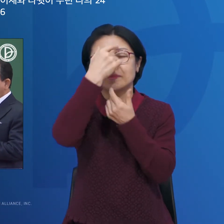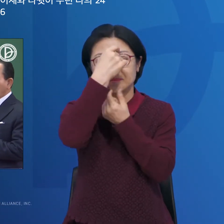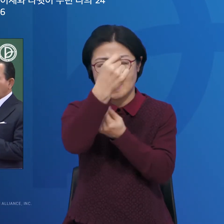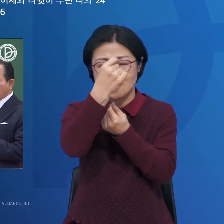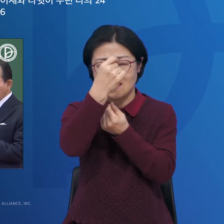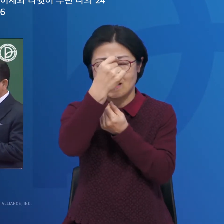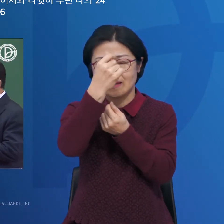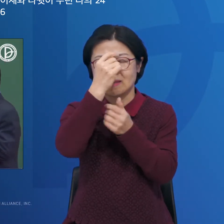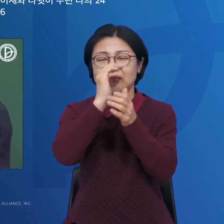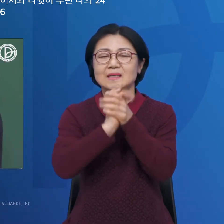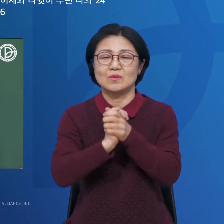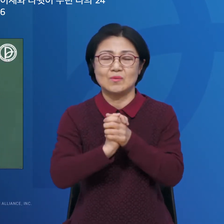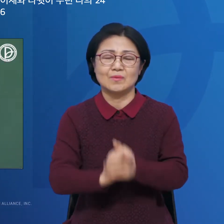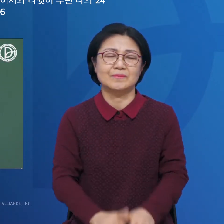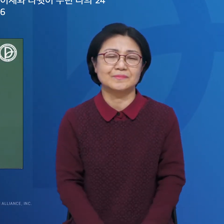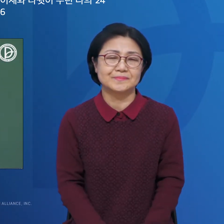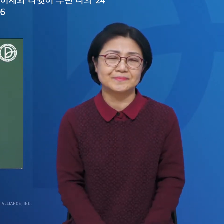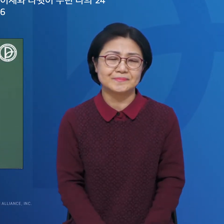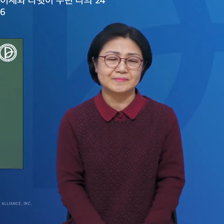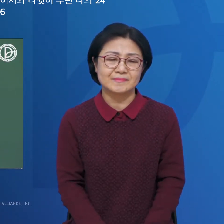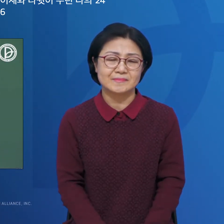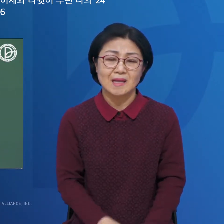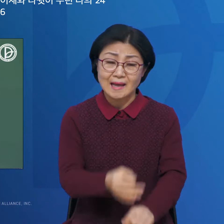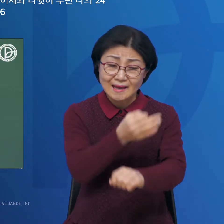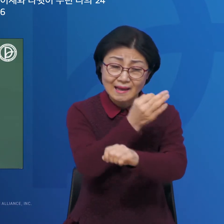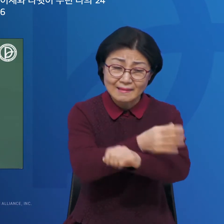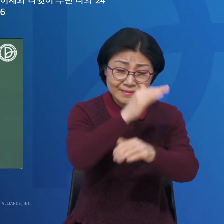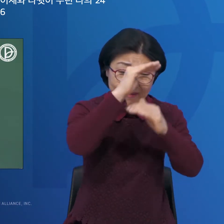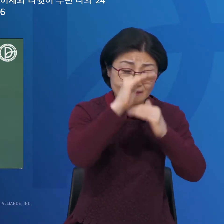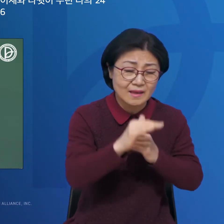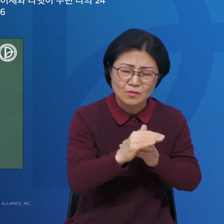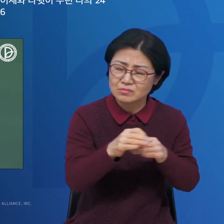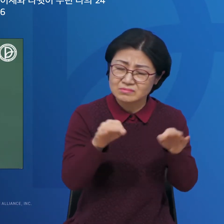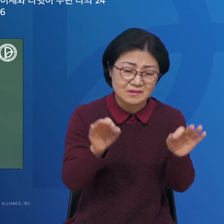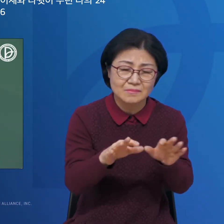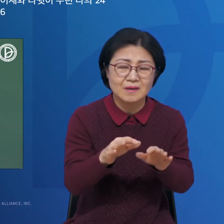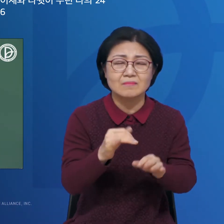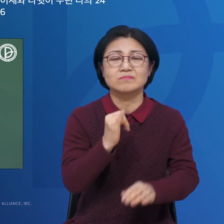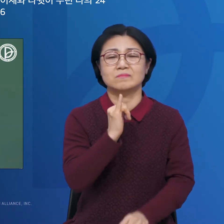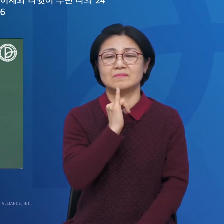시간에 짧아도 괜찮습니다. And inside of this prayer, even if it's very short, it's okay.